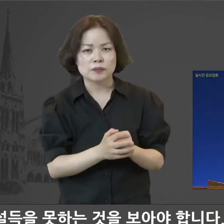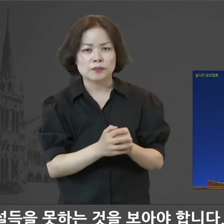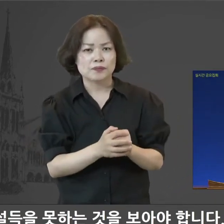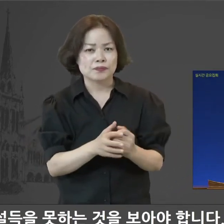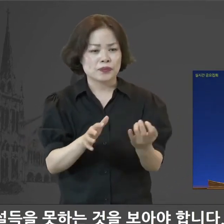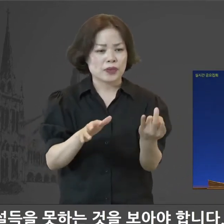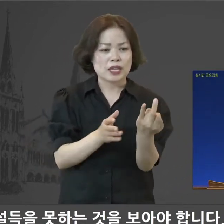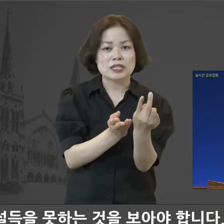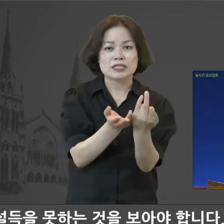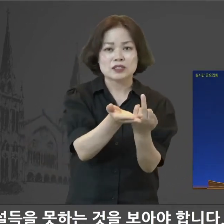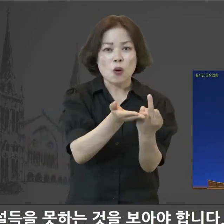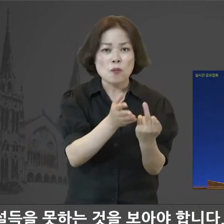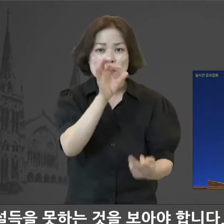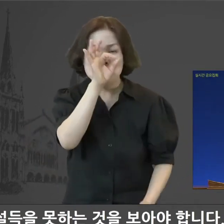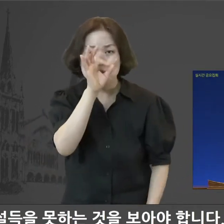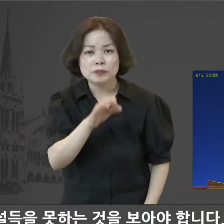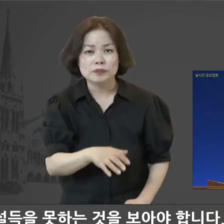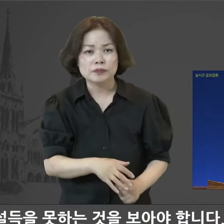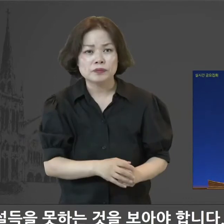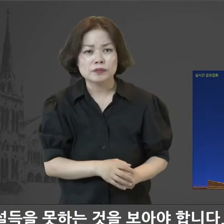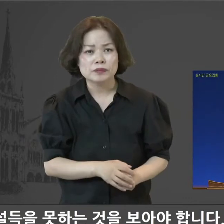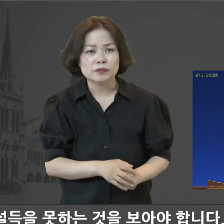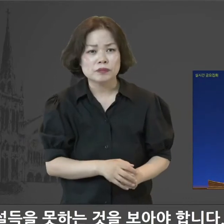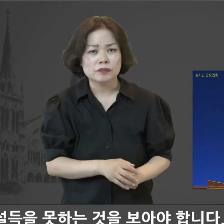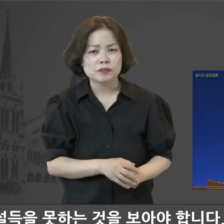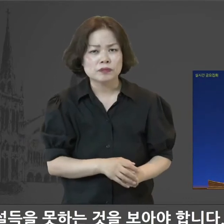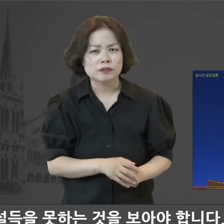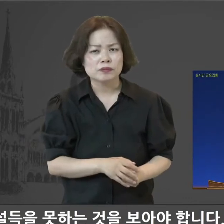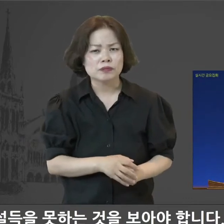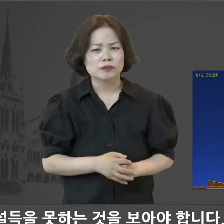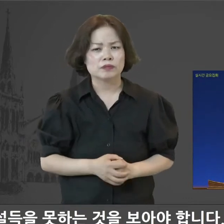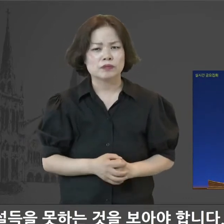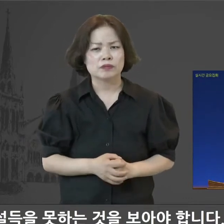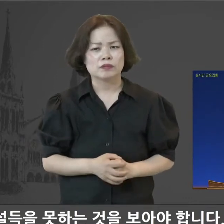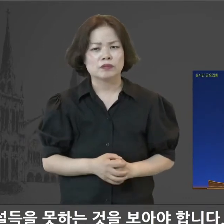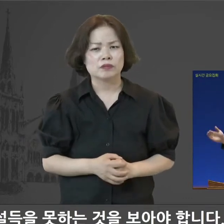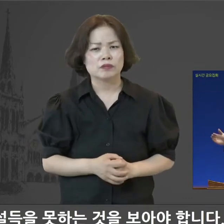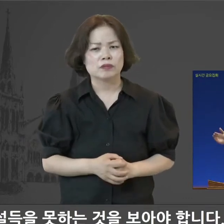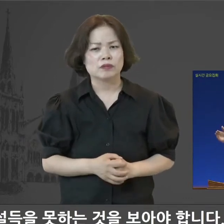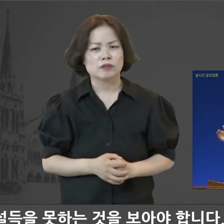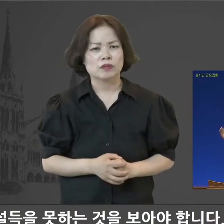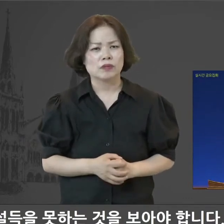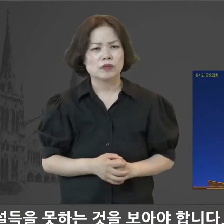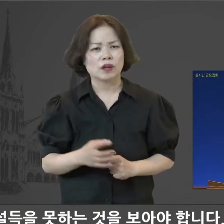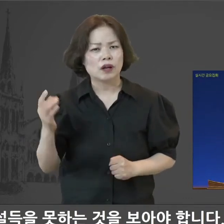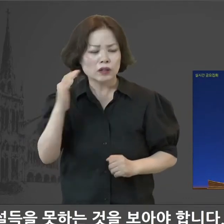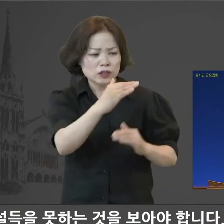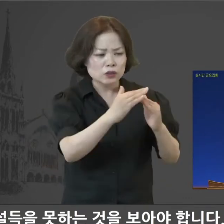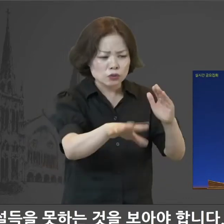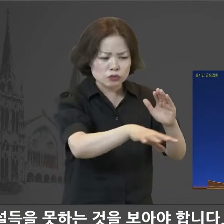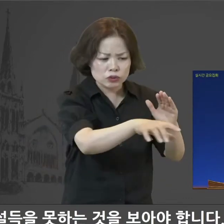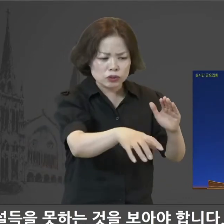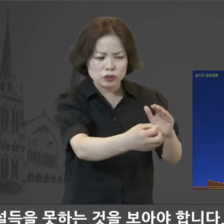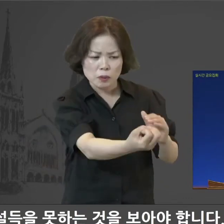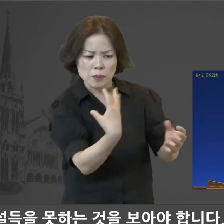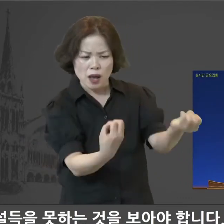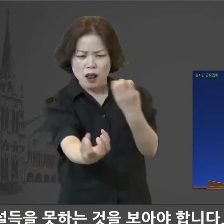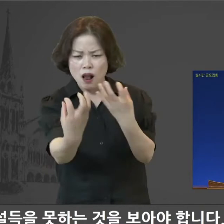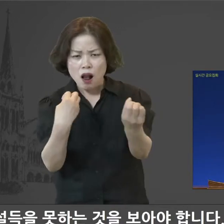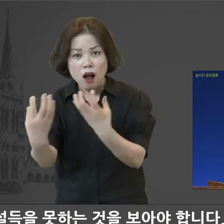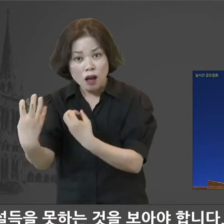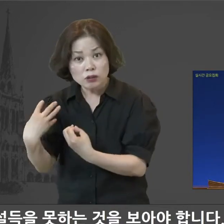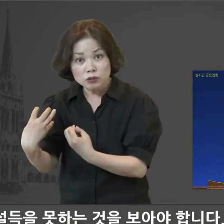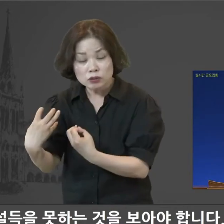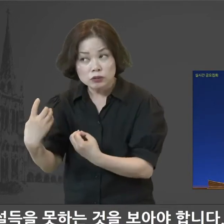섬이 되면 소음으로 들리면 안 됩니다. 우리 이웃들이 저 사람들이 던지는 메시지를